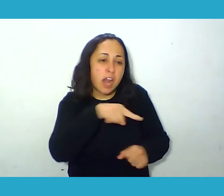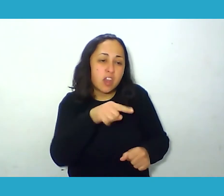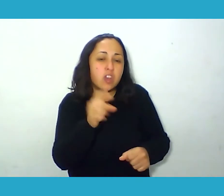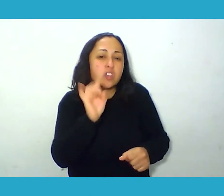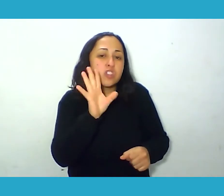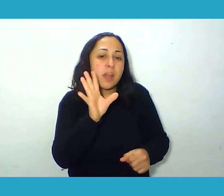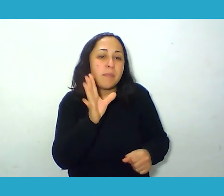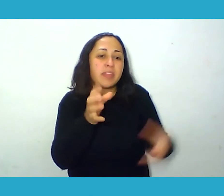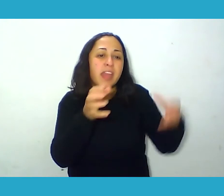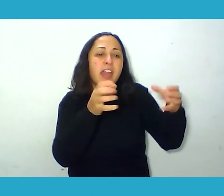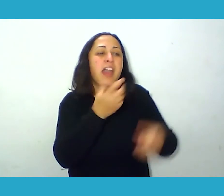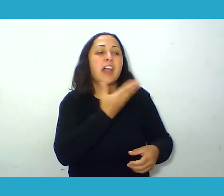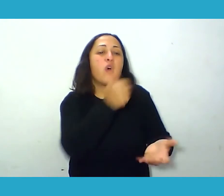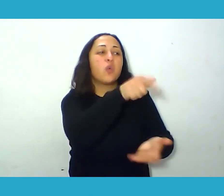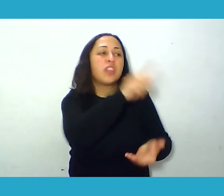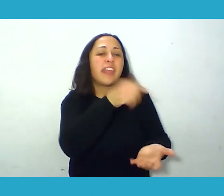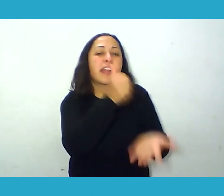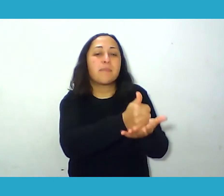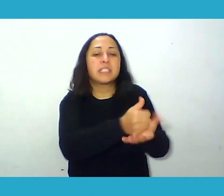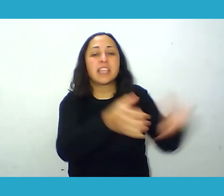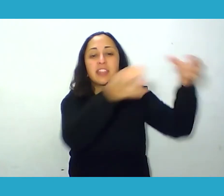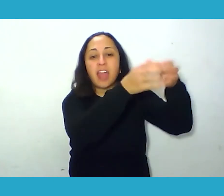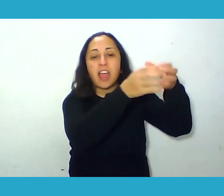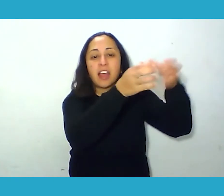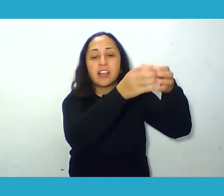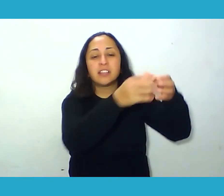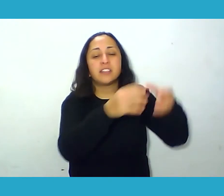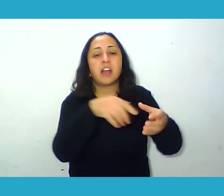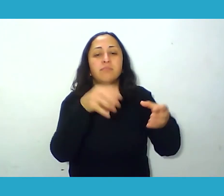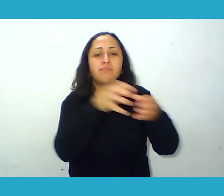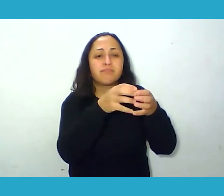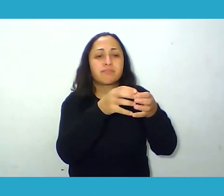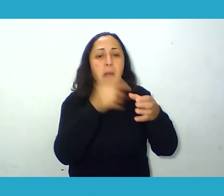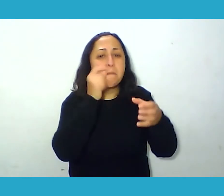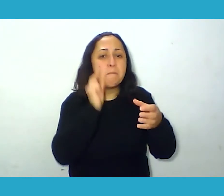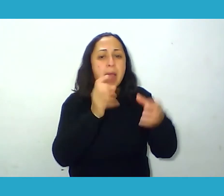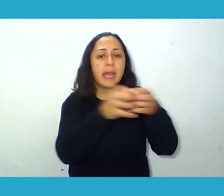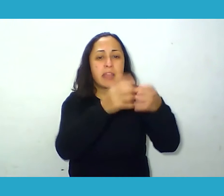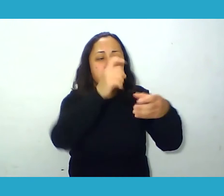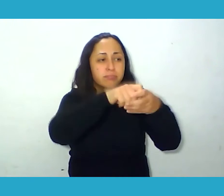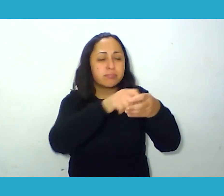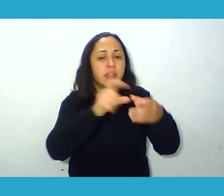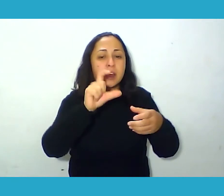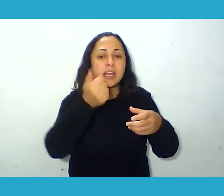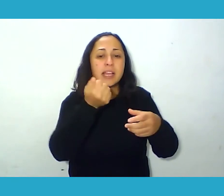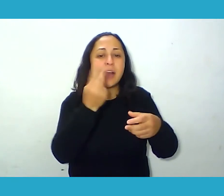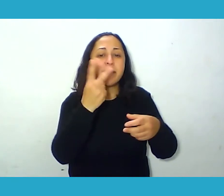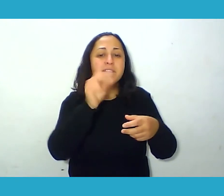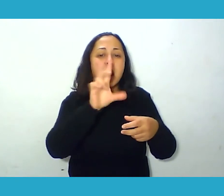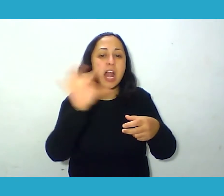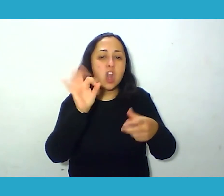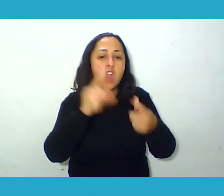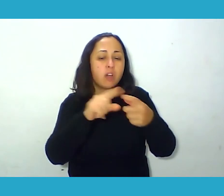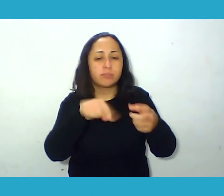la Fundación Mediterránea, que responde a Larreta, Cavallo, Macri, y sus socios son